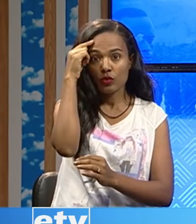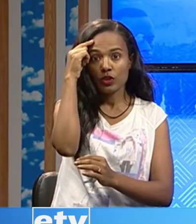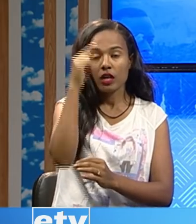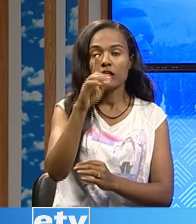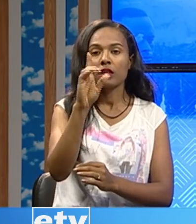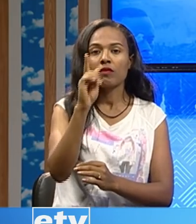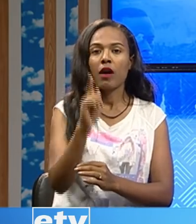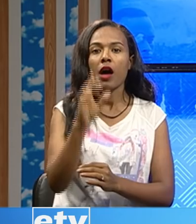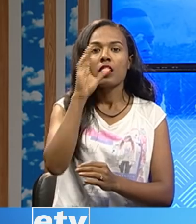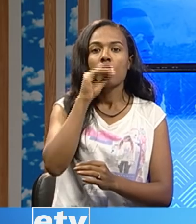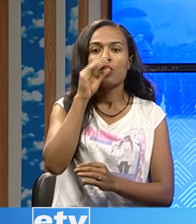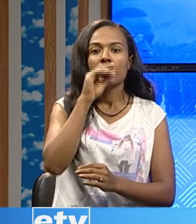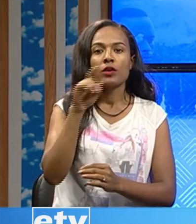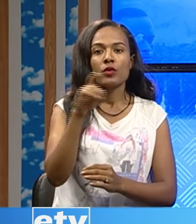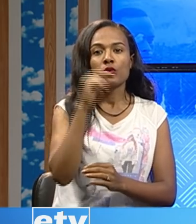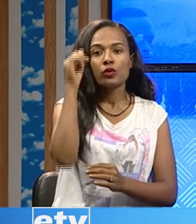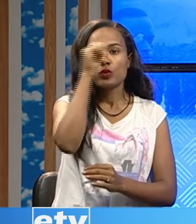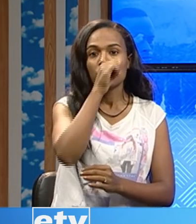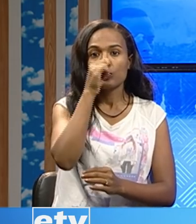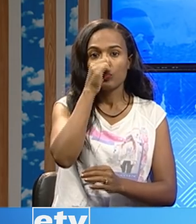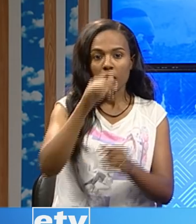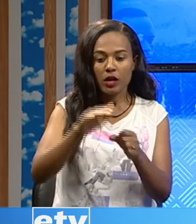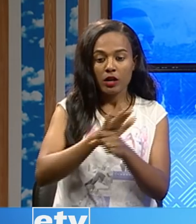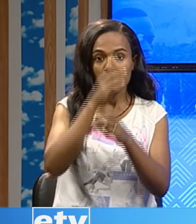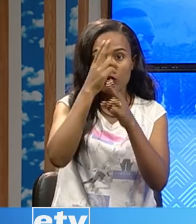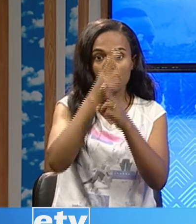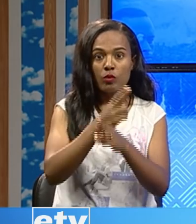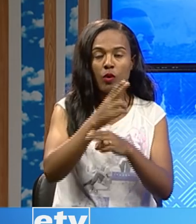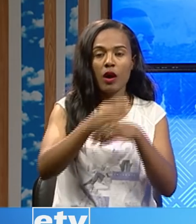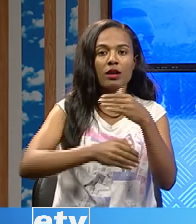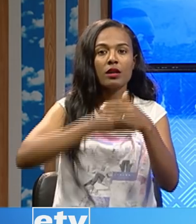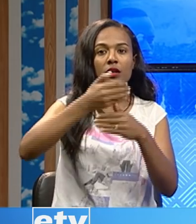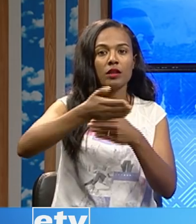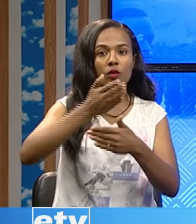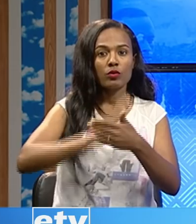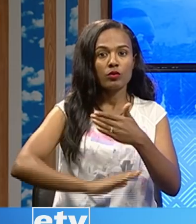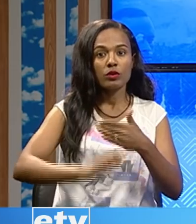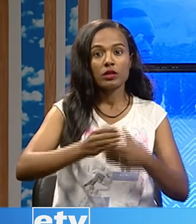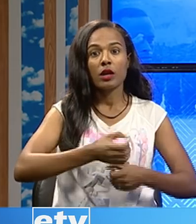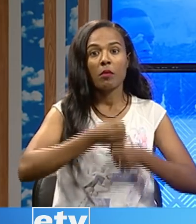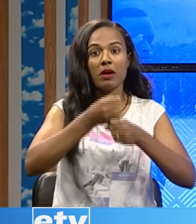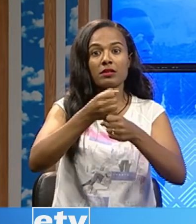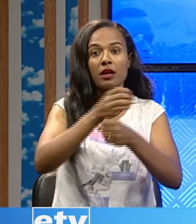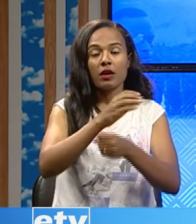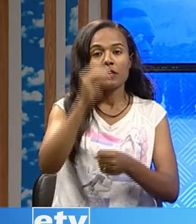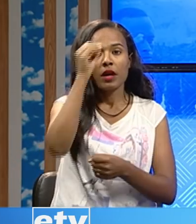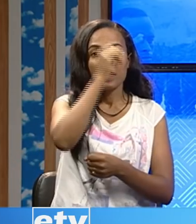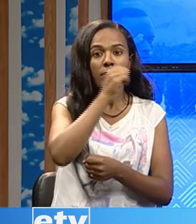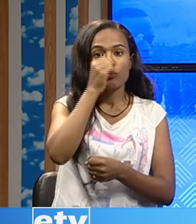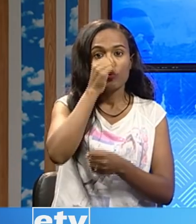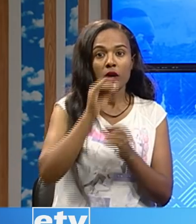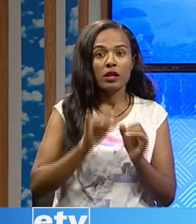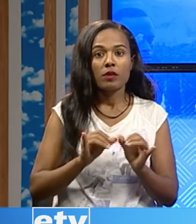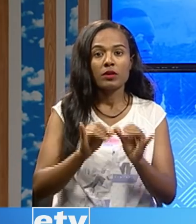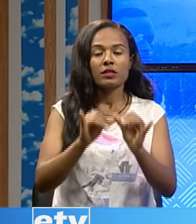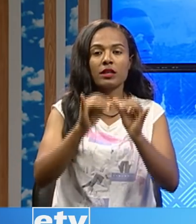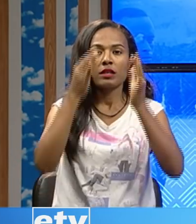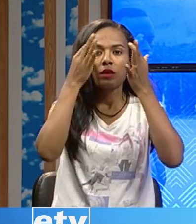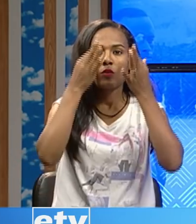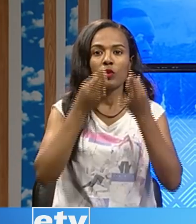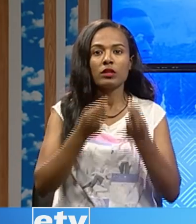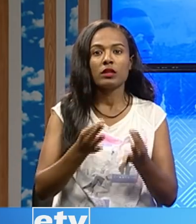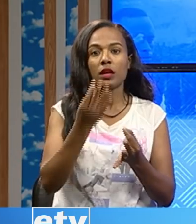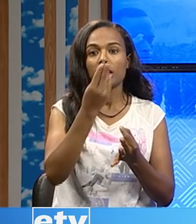ወጊ የሆነችውን ኢትዮጵያ ከነሙሉ ክብሯ ለቀጣዩ ትውልድ የማስረከብና ኢትዮጵያን የማስቀጠል ወሳኝ